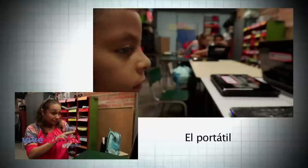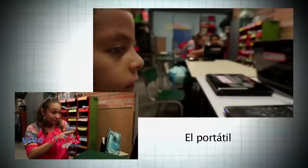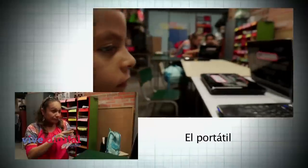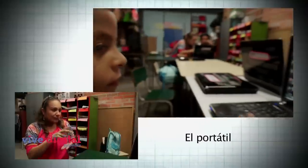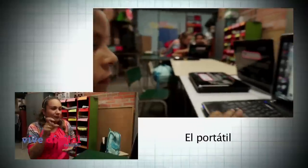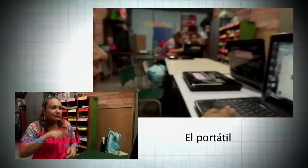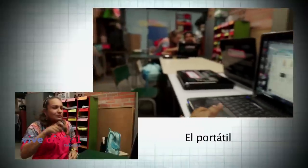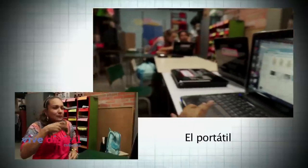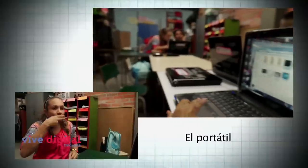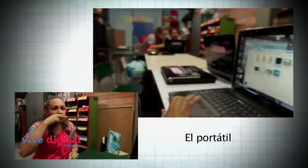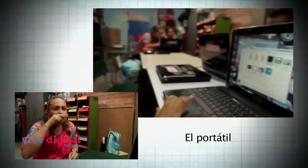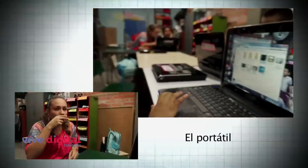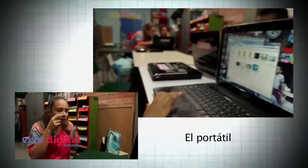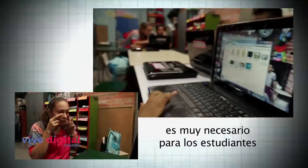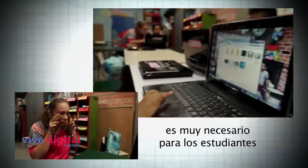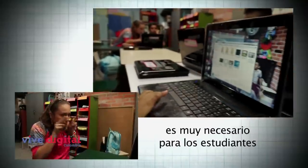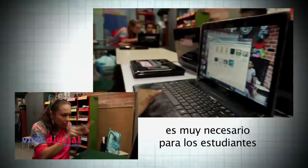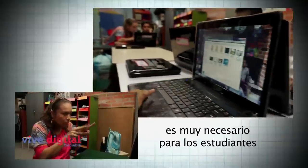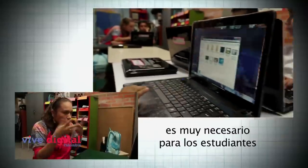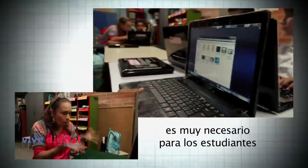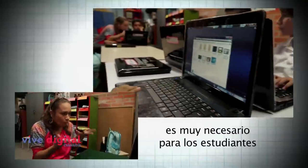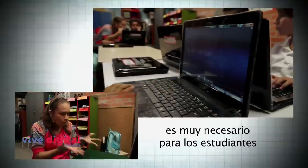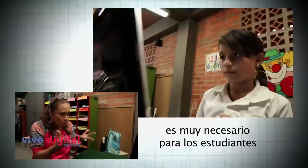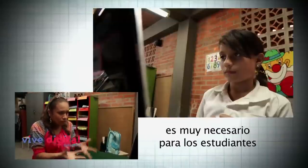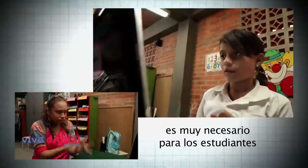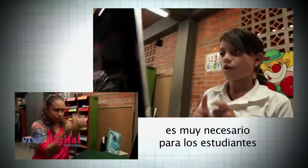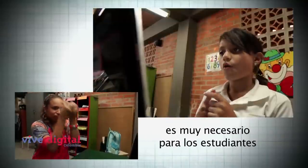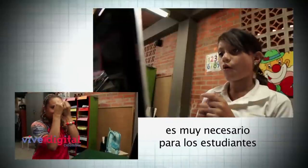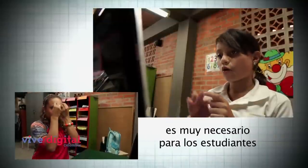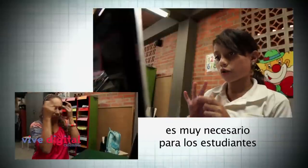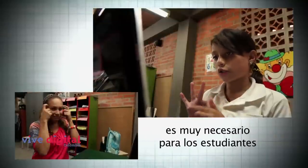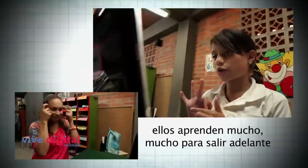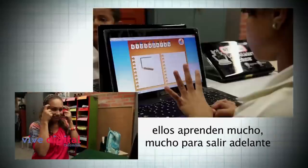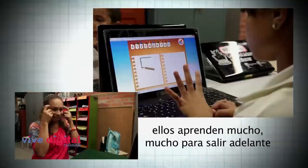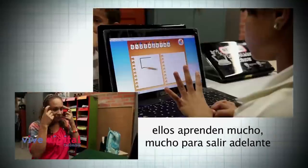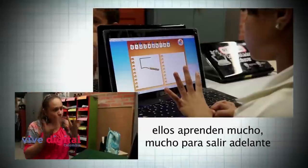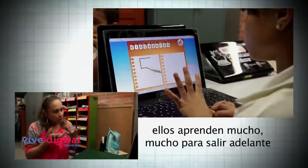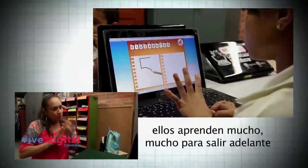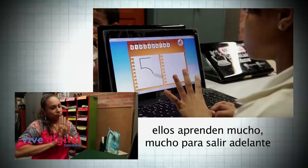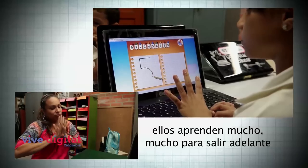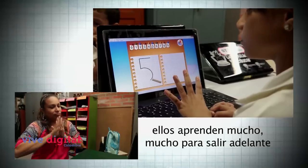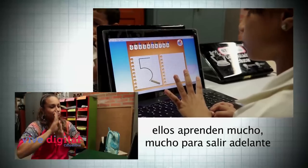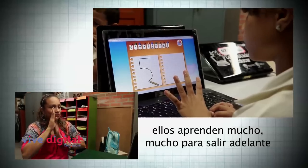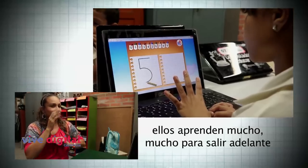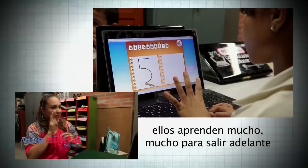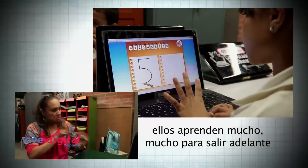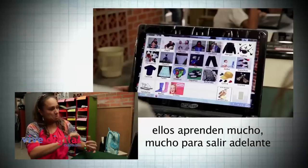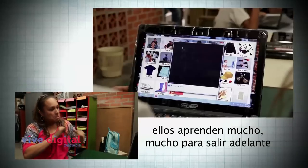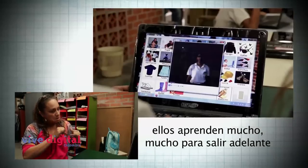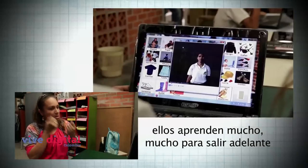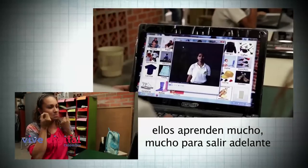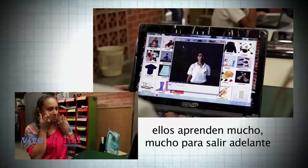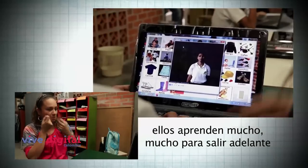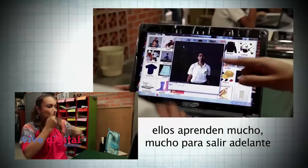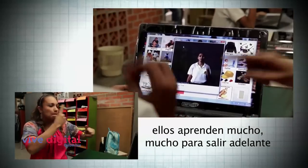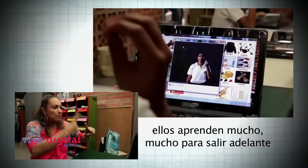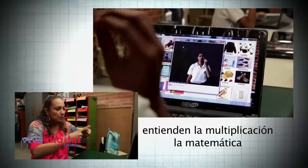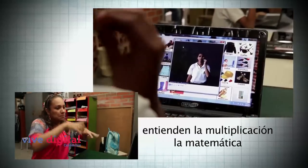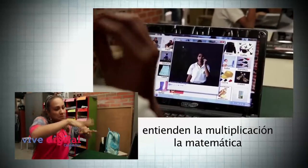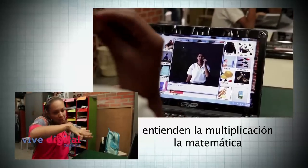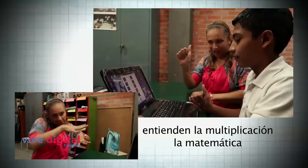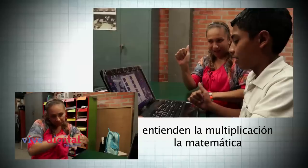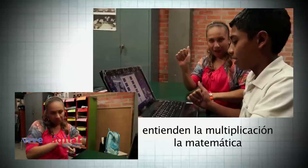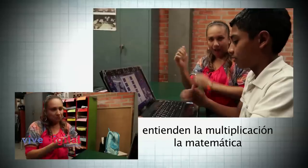El portátil es muy necesario para los estudiantes. Ellos aprenden mucho, mucho para salir